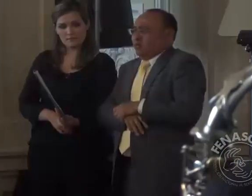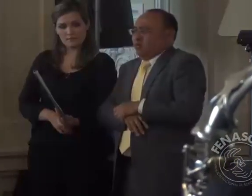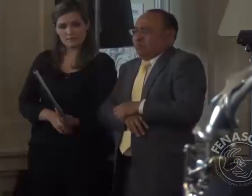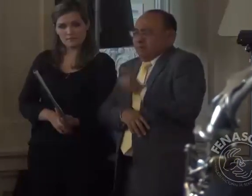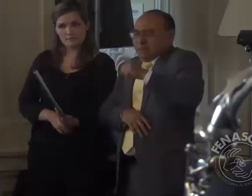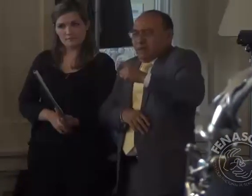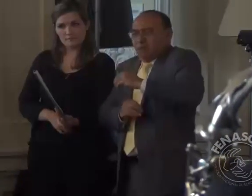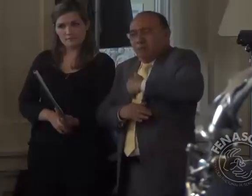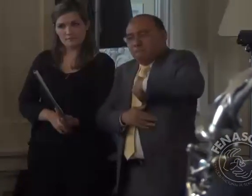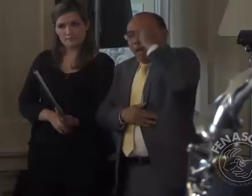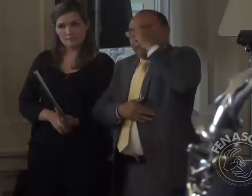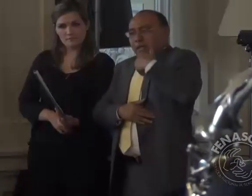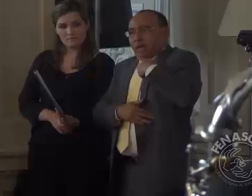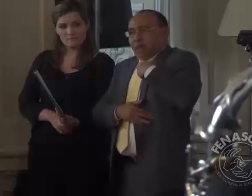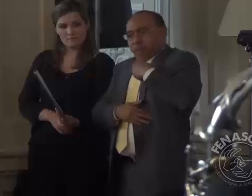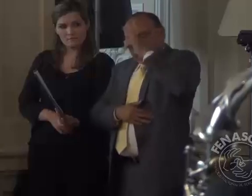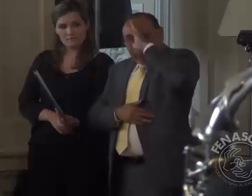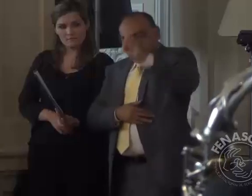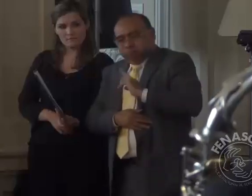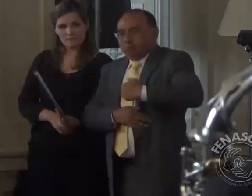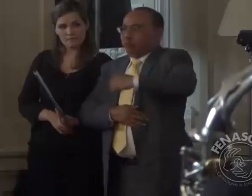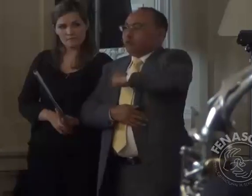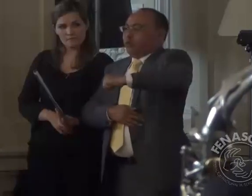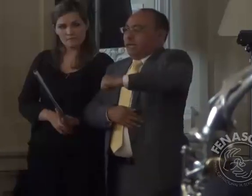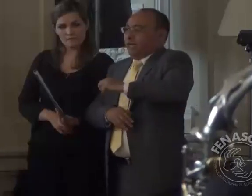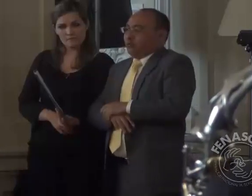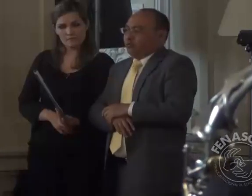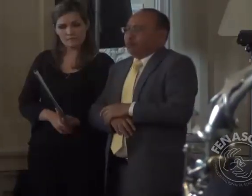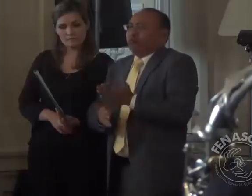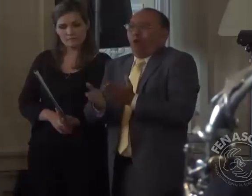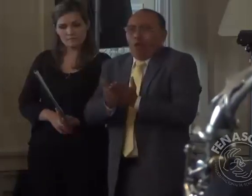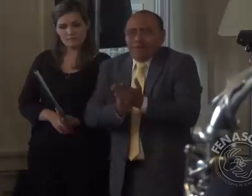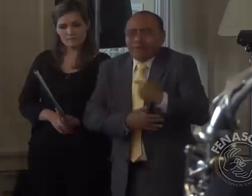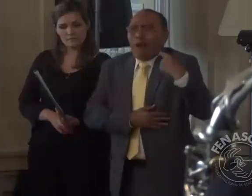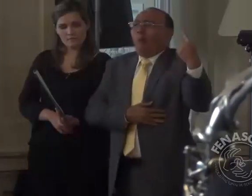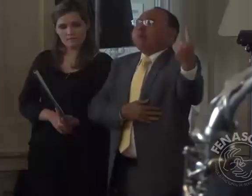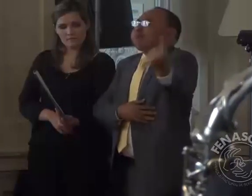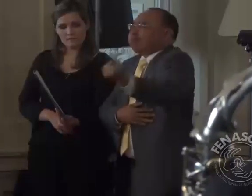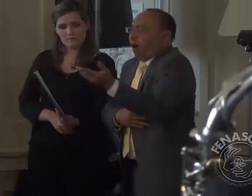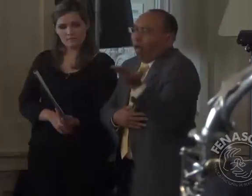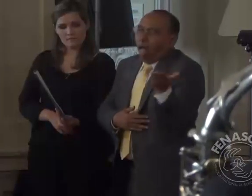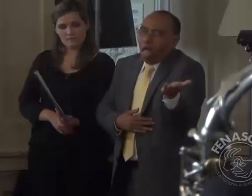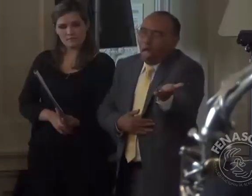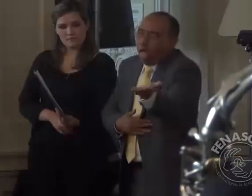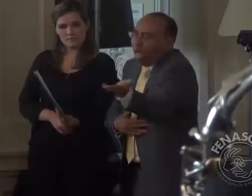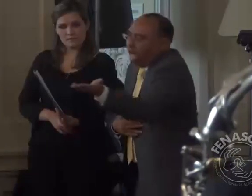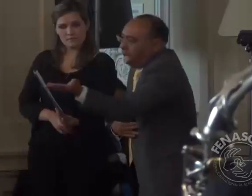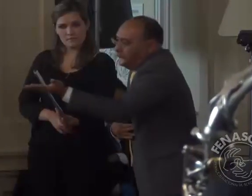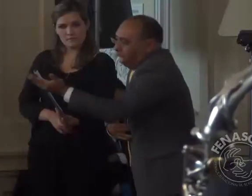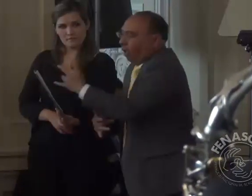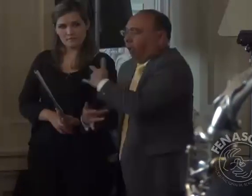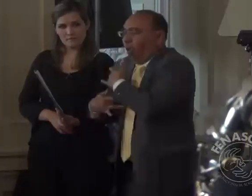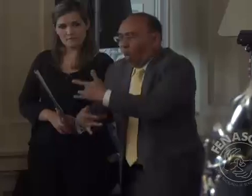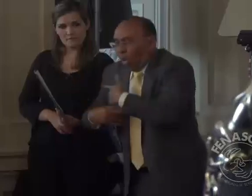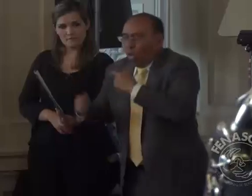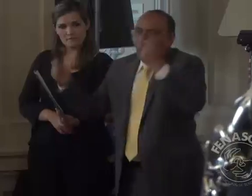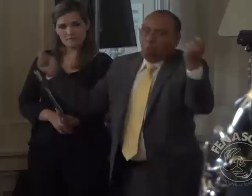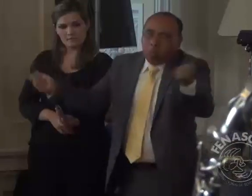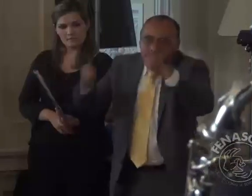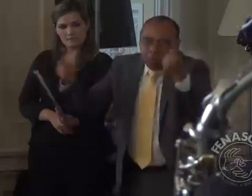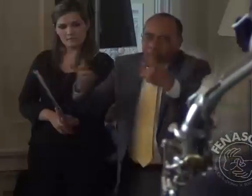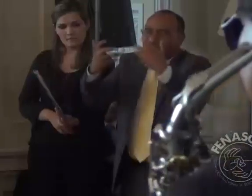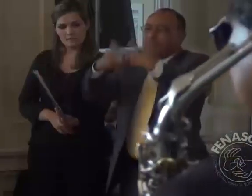de un sistema asistencialista, y nosotros lo que queremos es un reconocimiento como sujetos